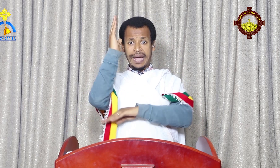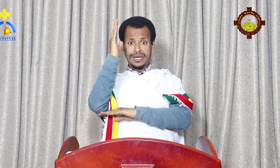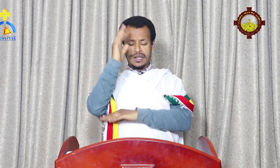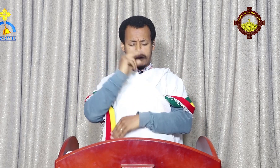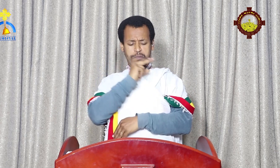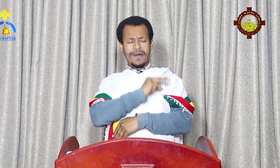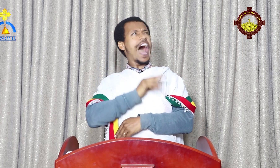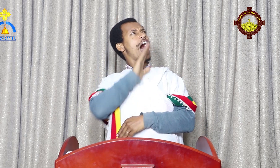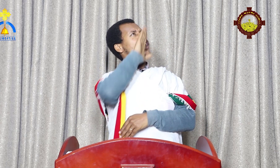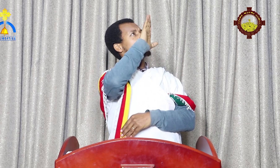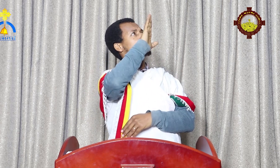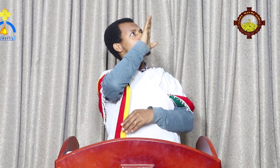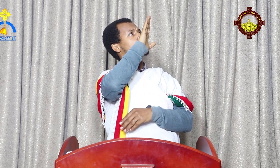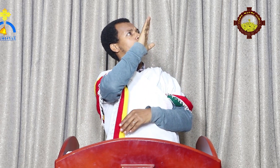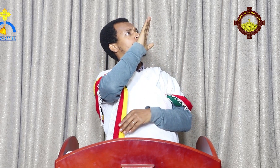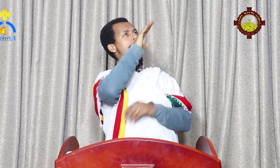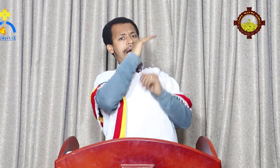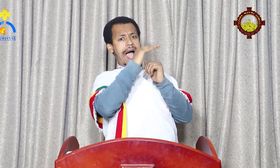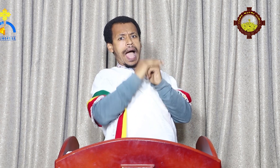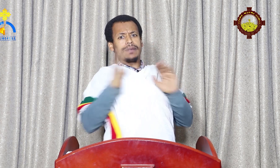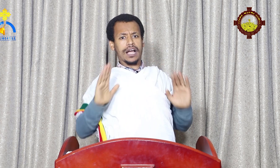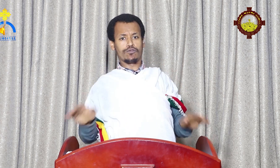እግዚአብሔር በባህሪው አምላክ ነው።